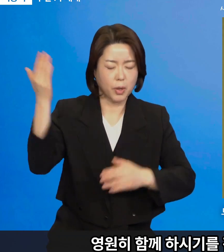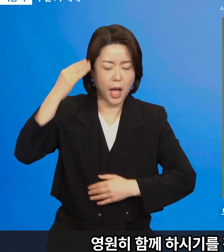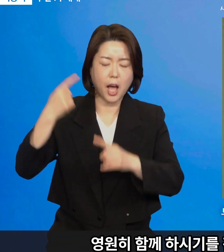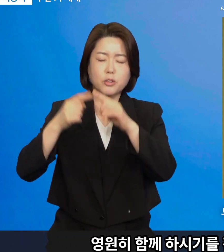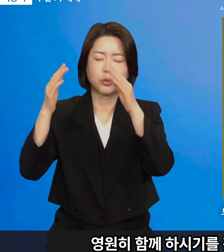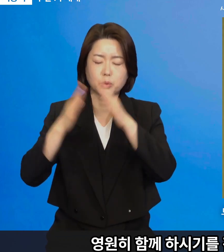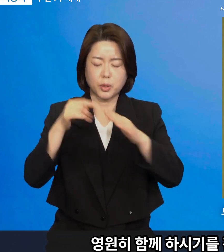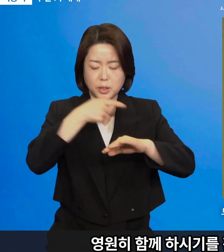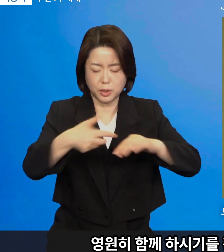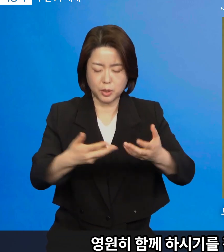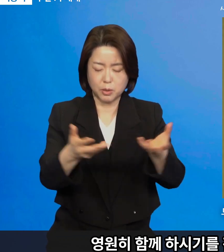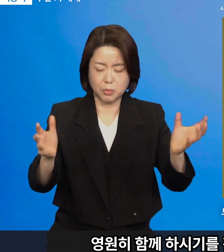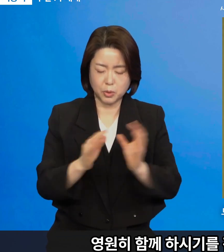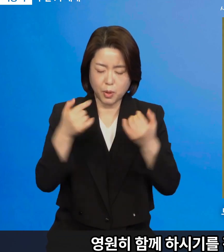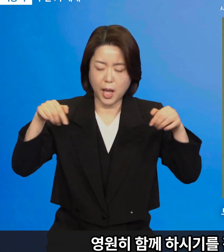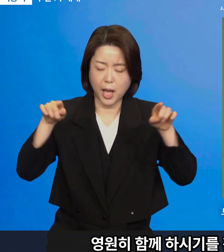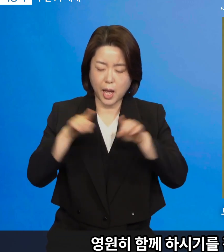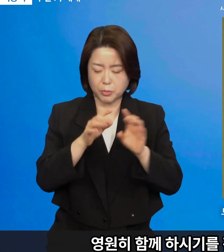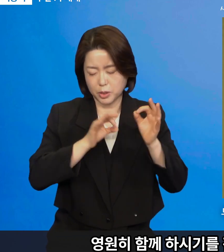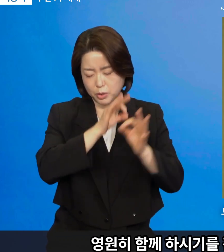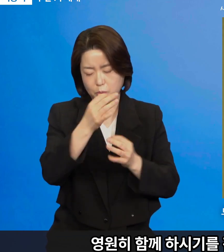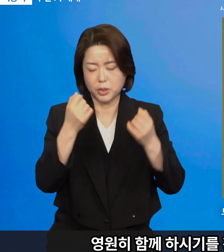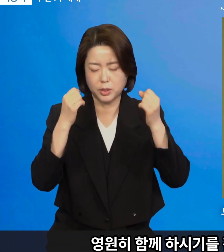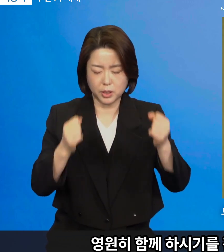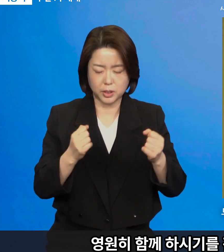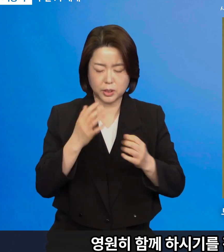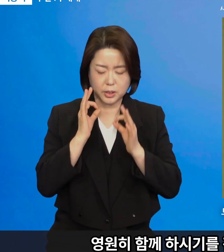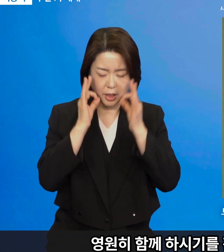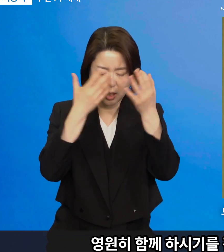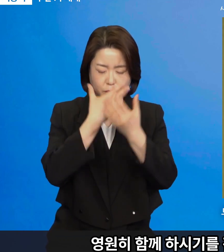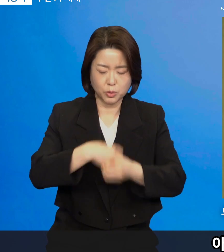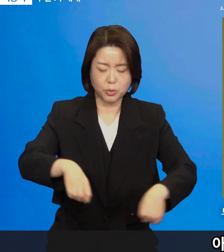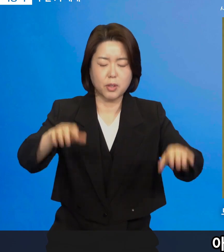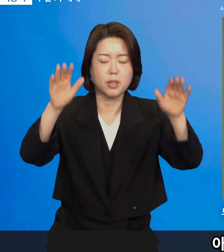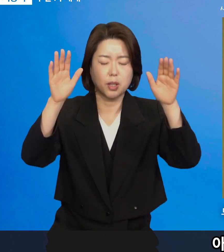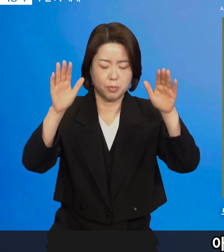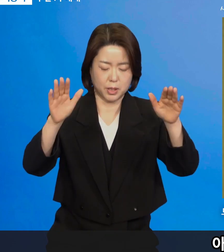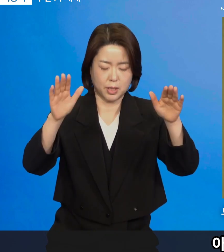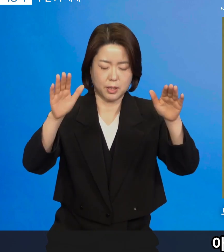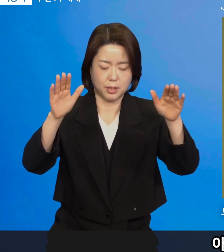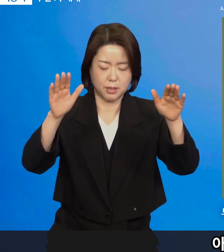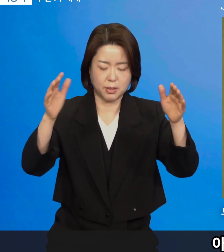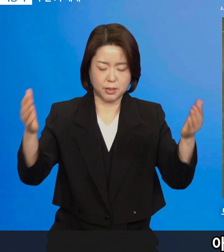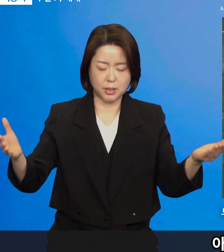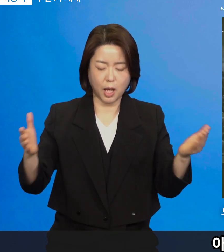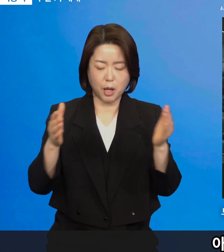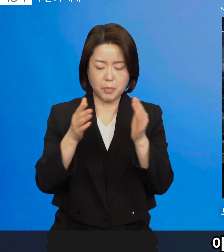가운데 영원히 함께 하시기를 간절히 축원하옵나이다. 아멘.